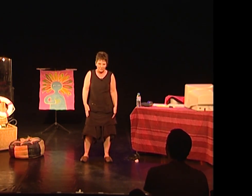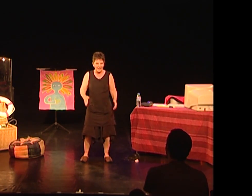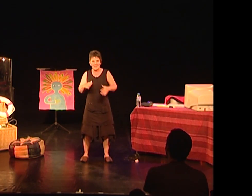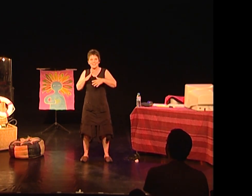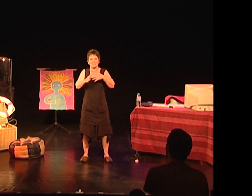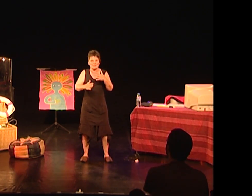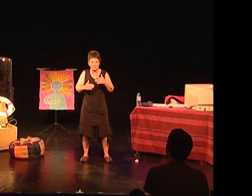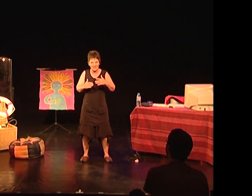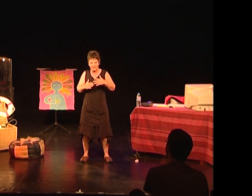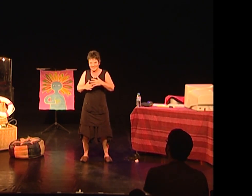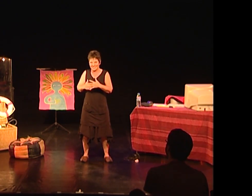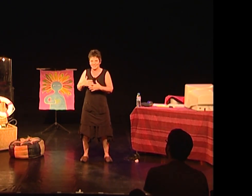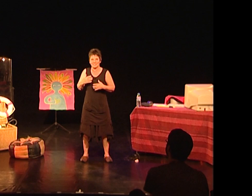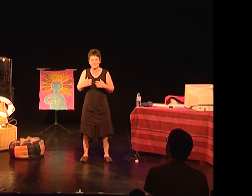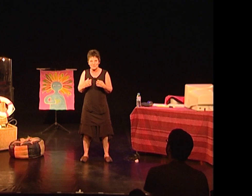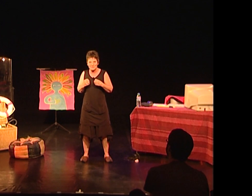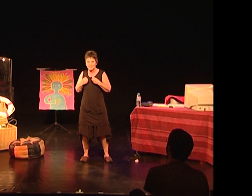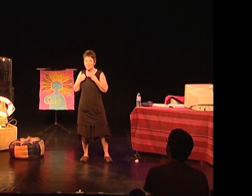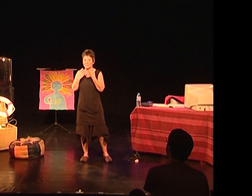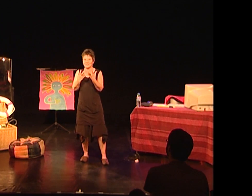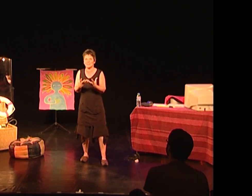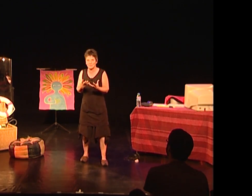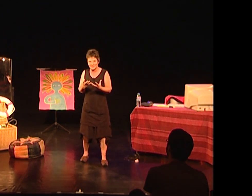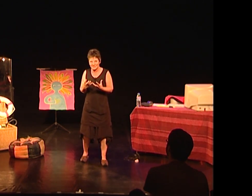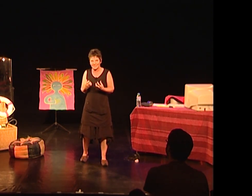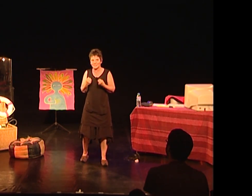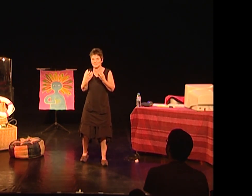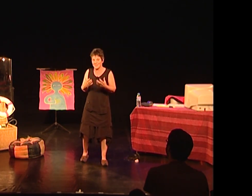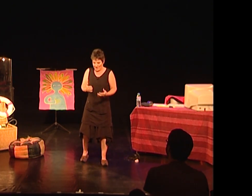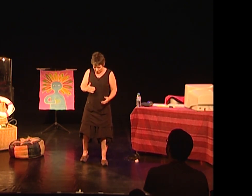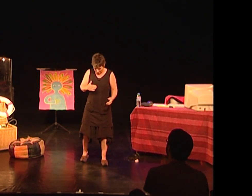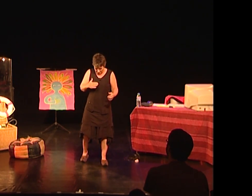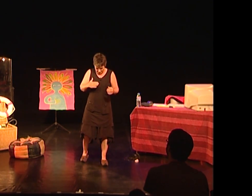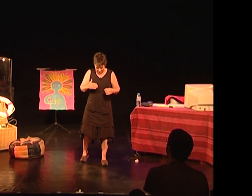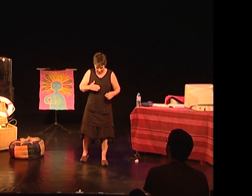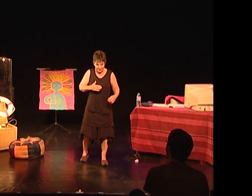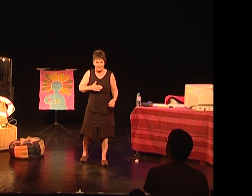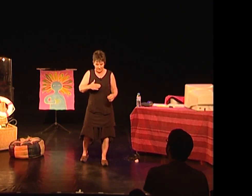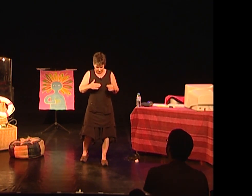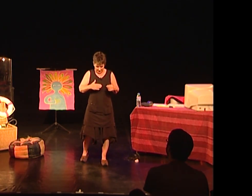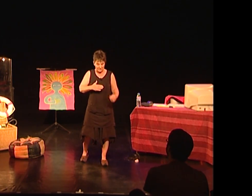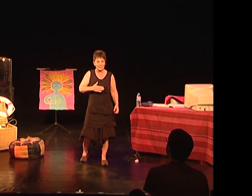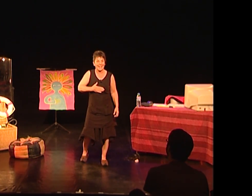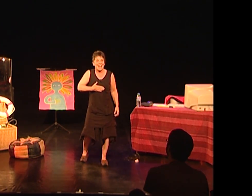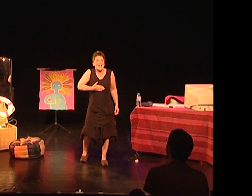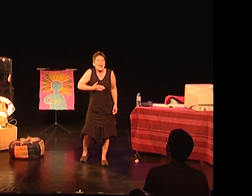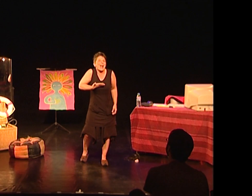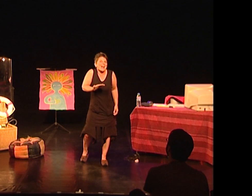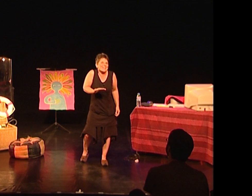sera à l'aise parce que la langue des signes, vous savez, on donne son expression. Hein, quand on dit j'aime, alors j'ai essayé de le faire avec le micro.